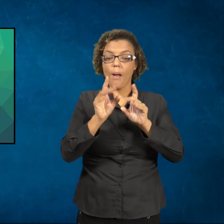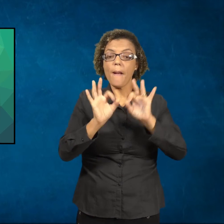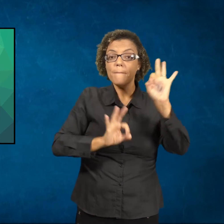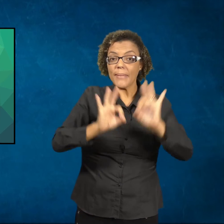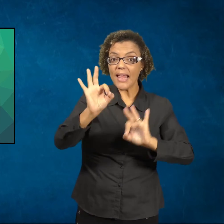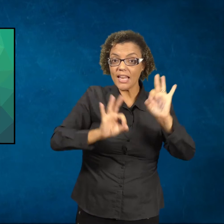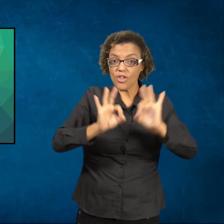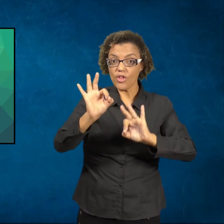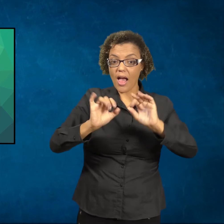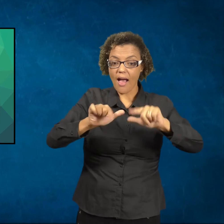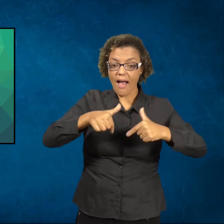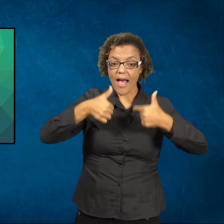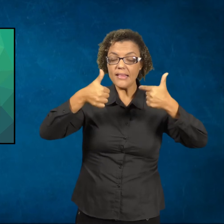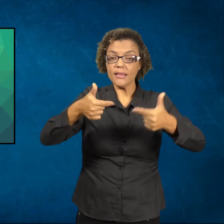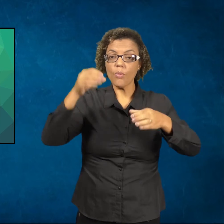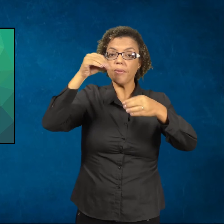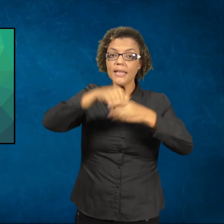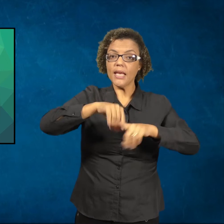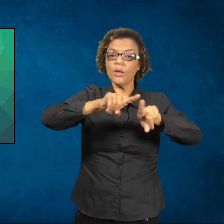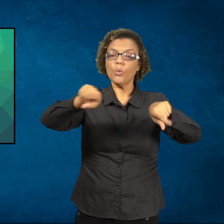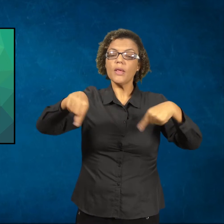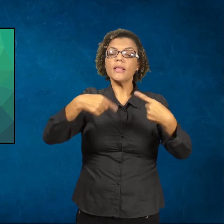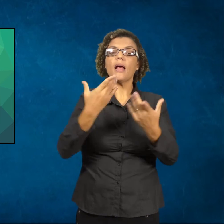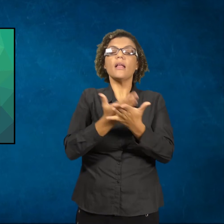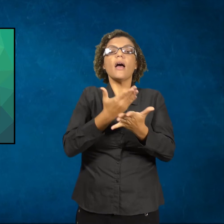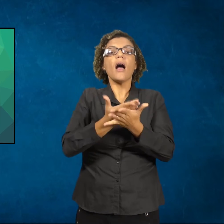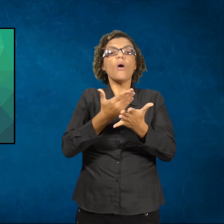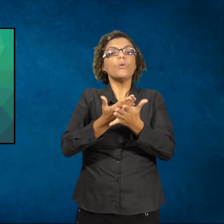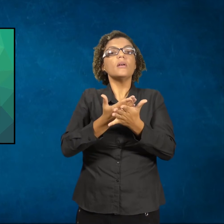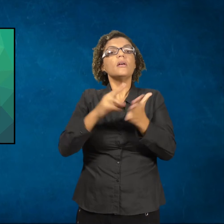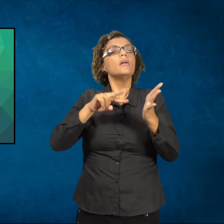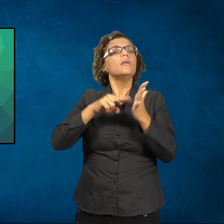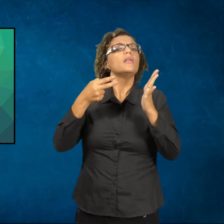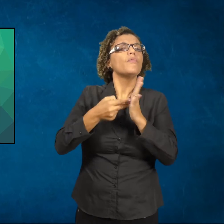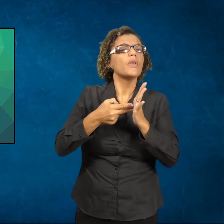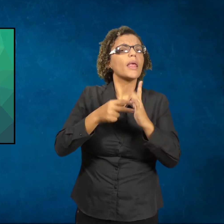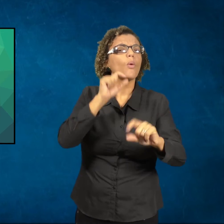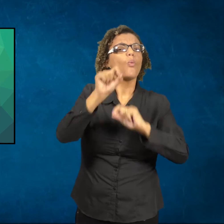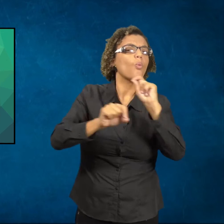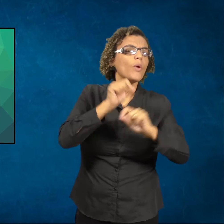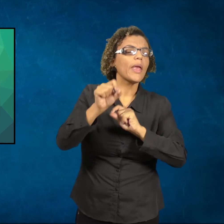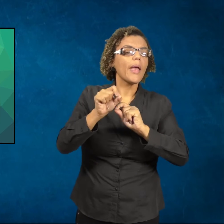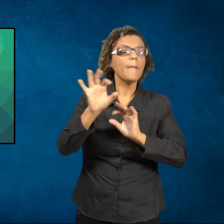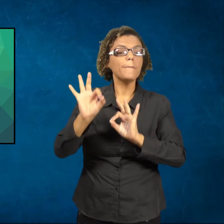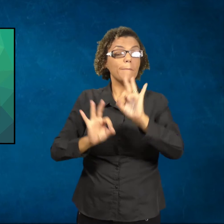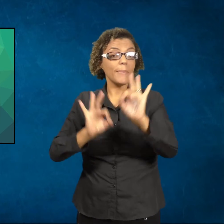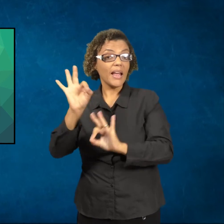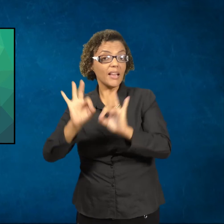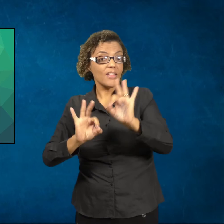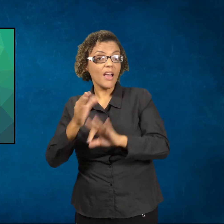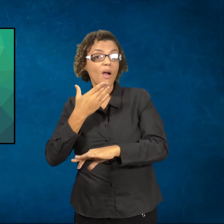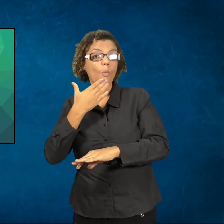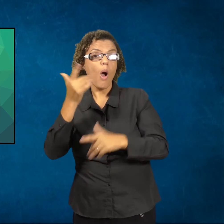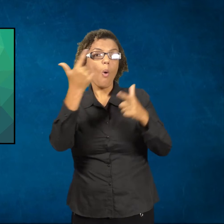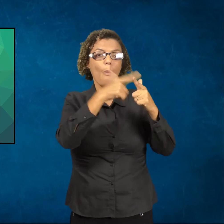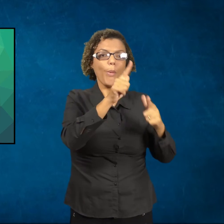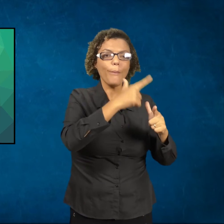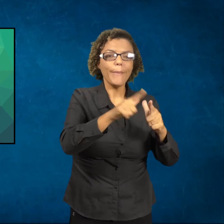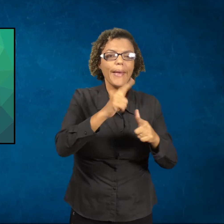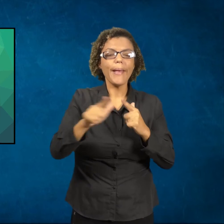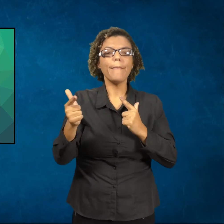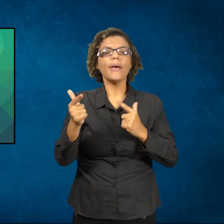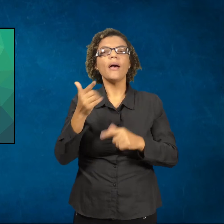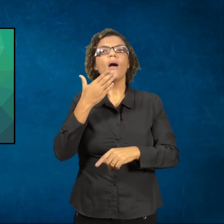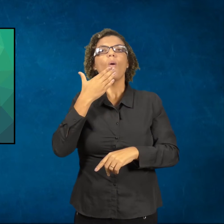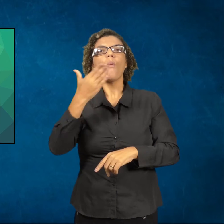em sala de aula significa justamente planejar quais são as situações, quer dizer, quais são os problemas, quais